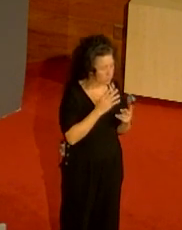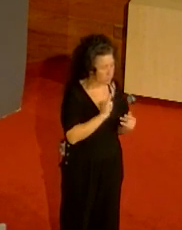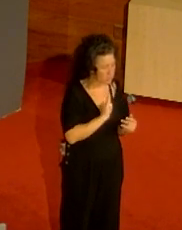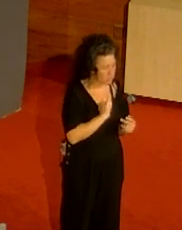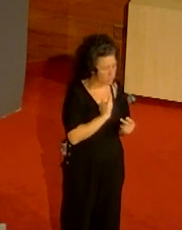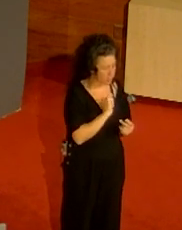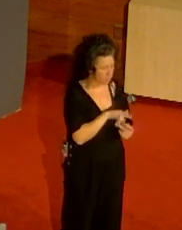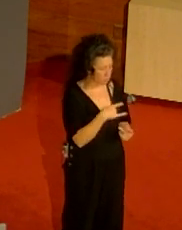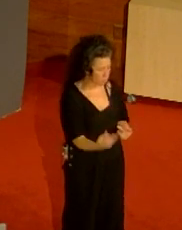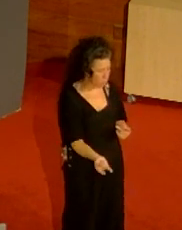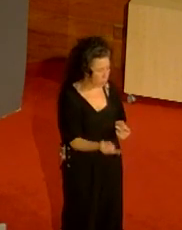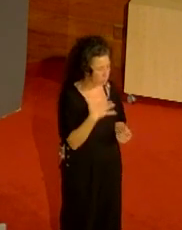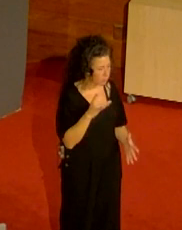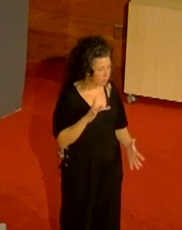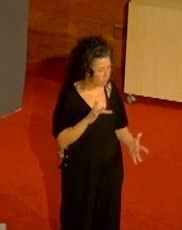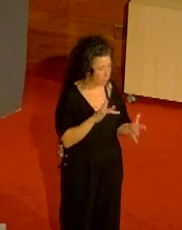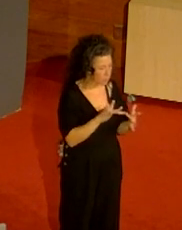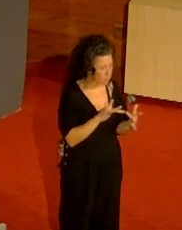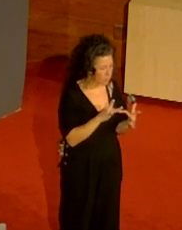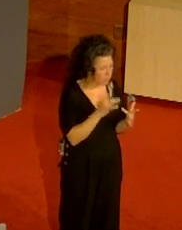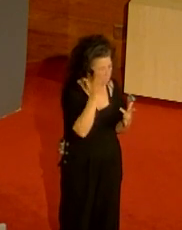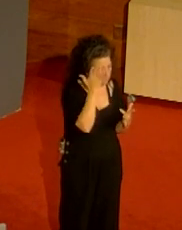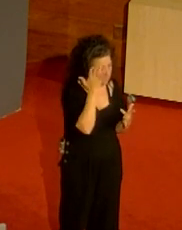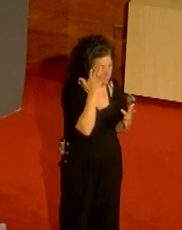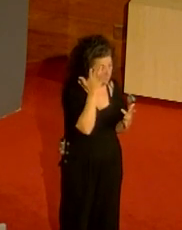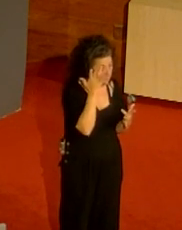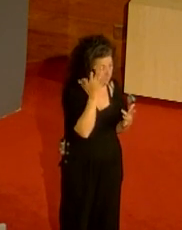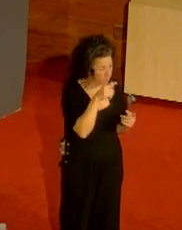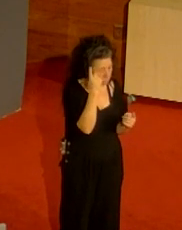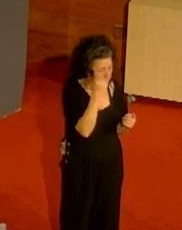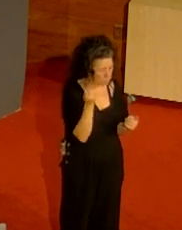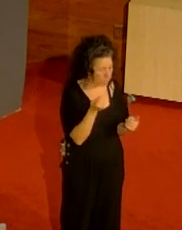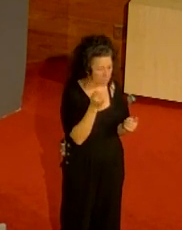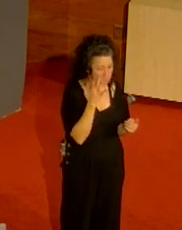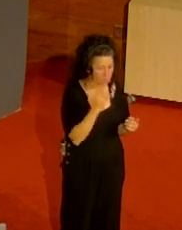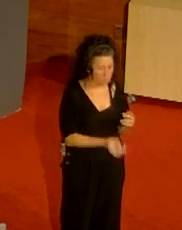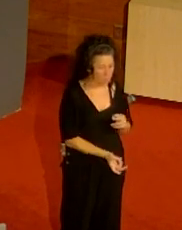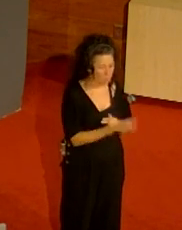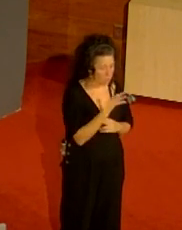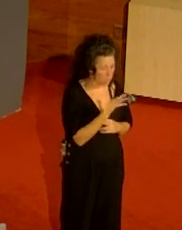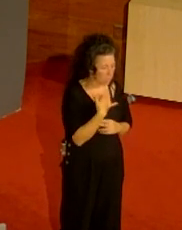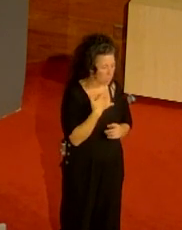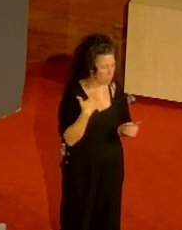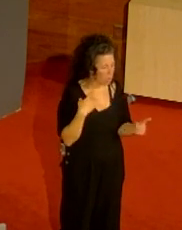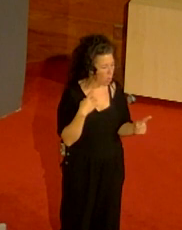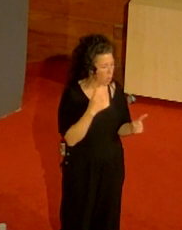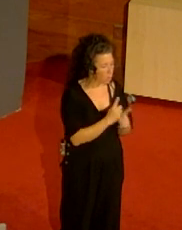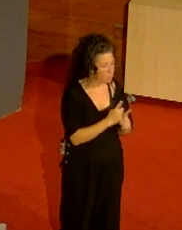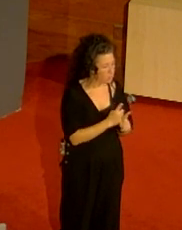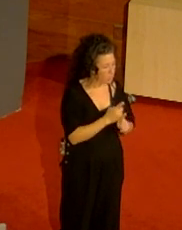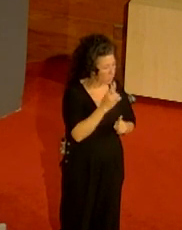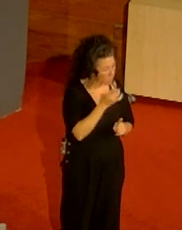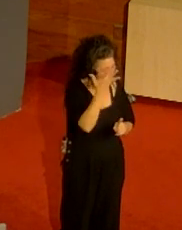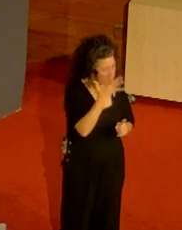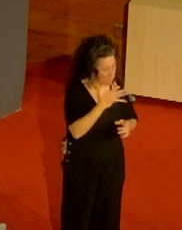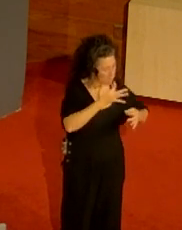estar conectada con, vamos a decir, la cultura de origen, etcétera. Porque has dicho tú, combatir la idea de seguridad, pero es que seguimos con eso, ¿no? Seguimos